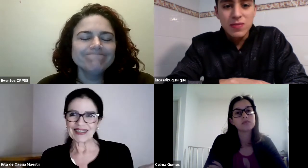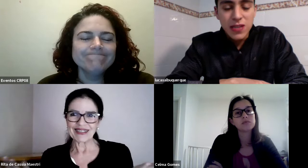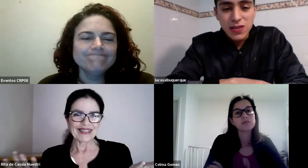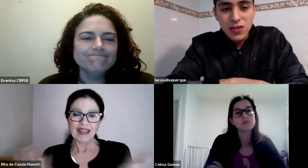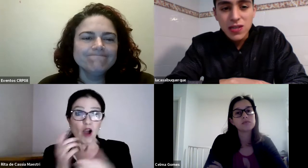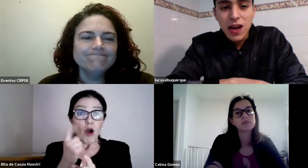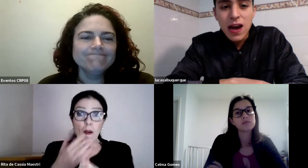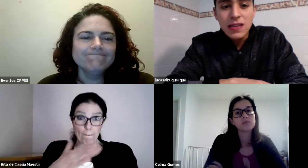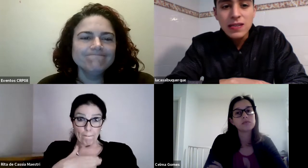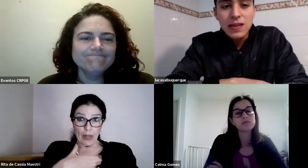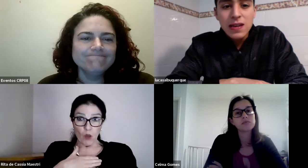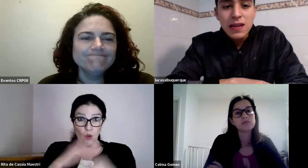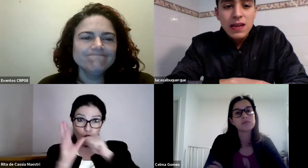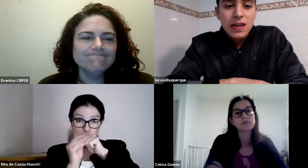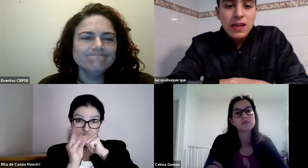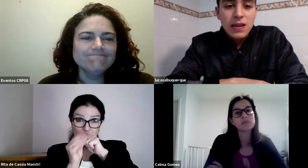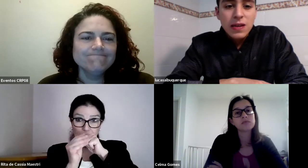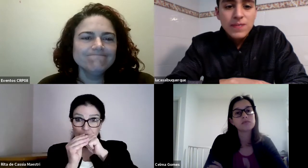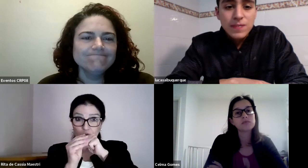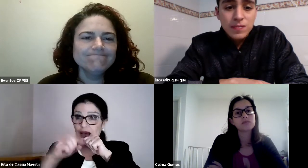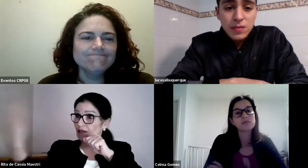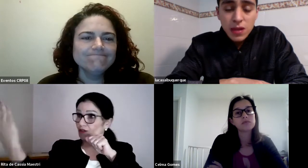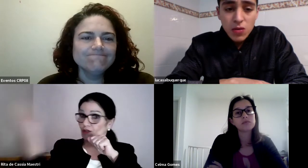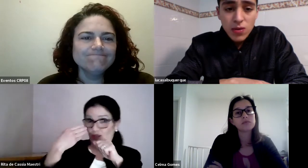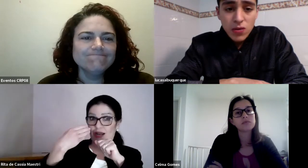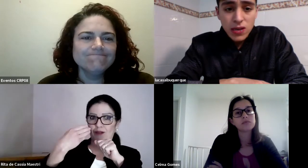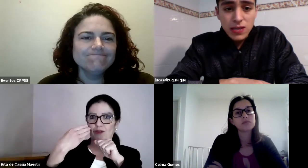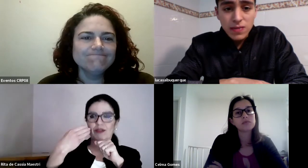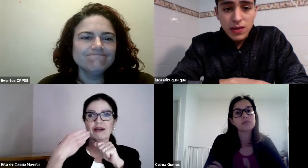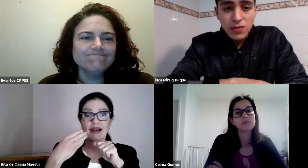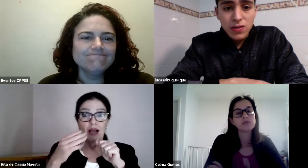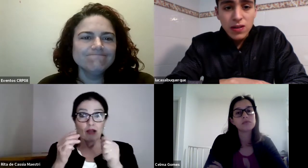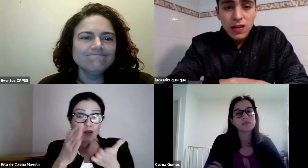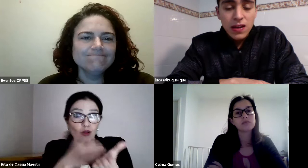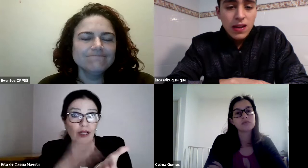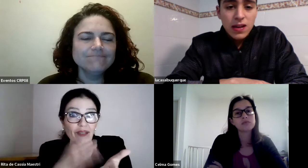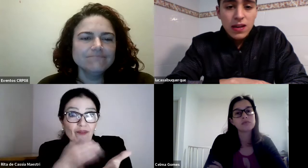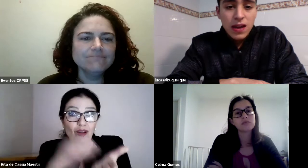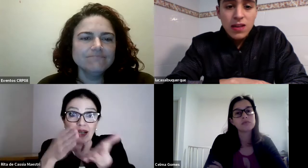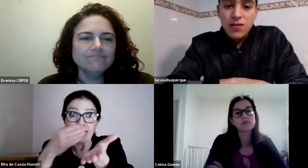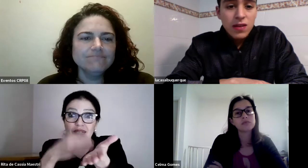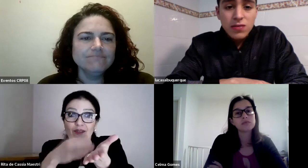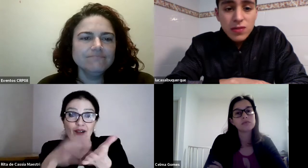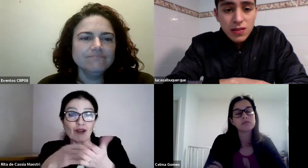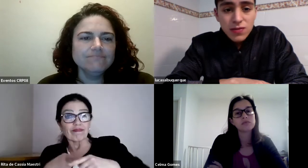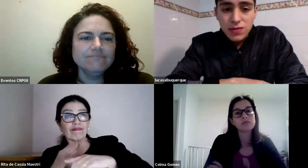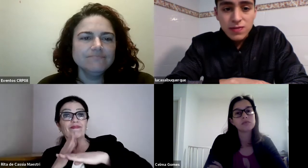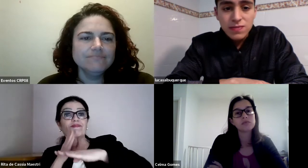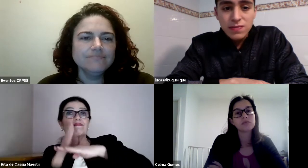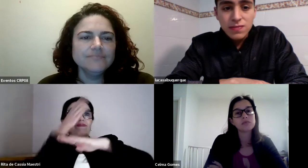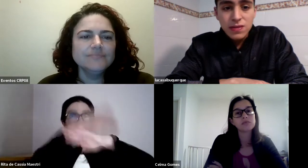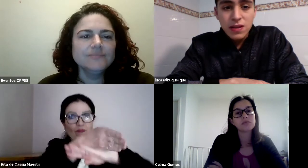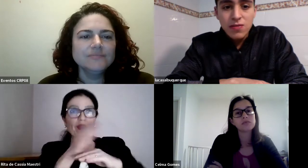não tínhamos redes sociais, e o meu conhecimento, ele adivinha dos